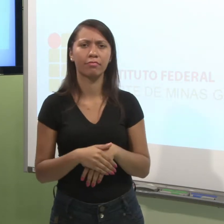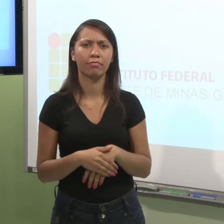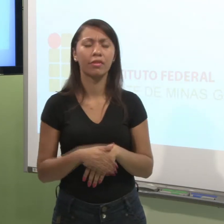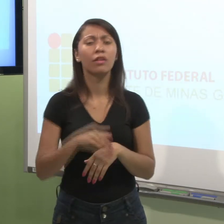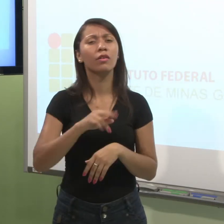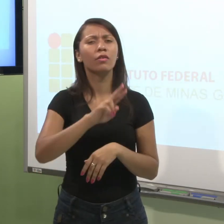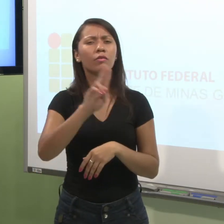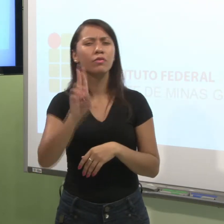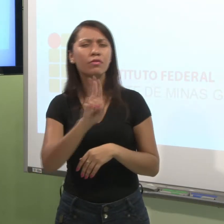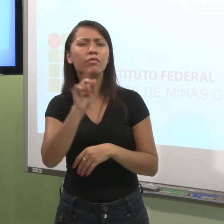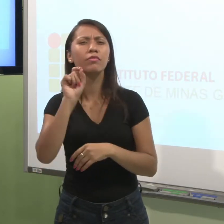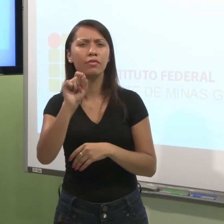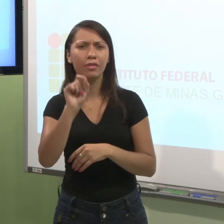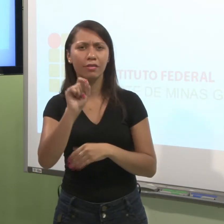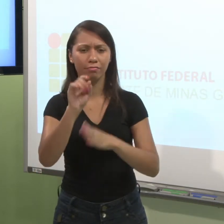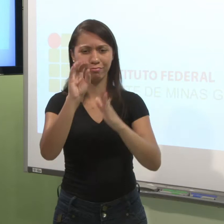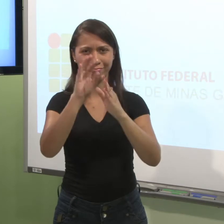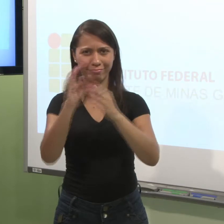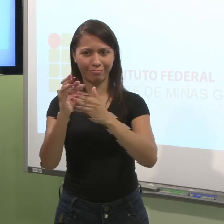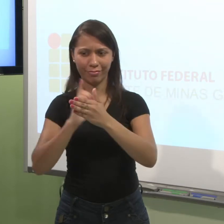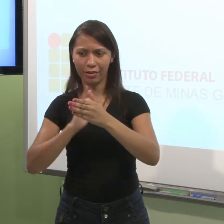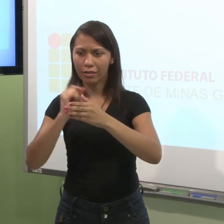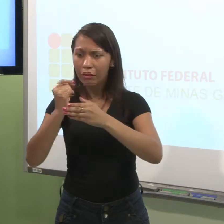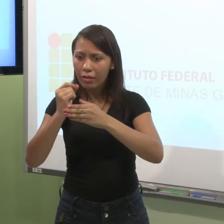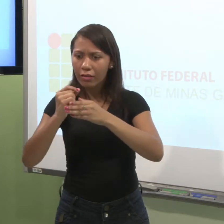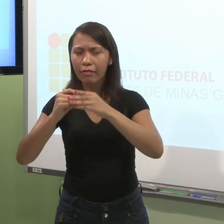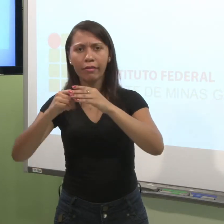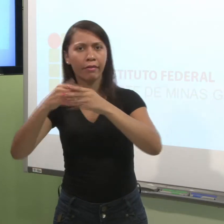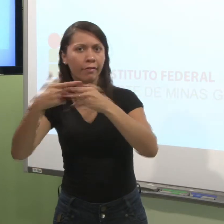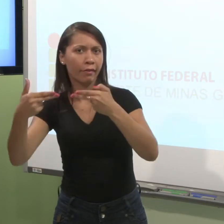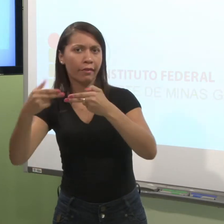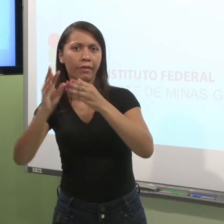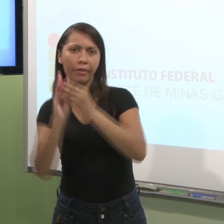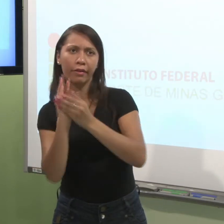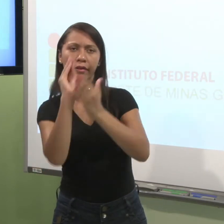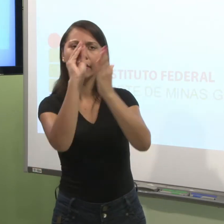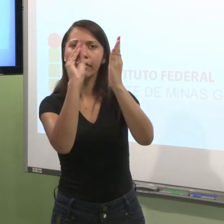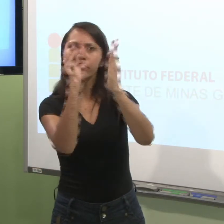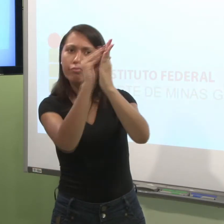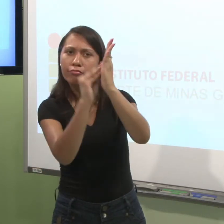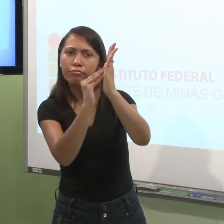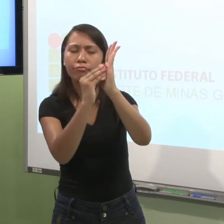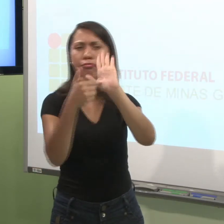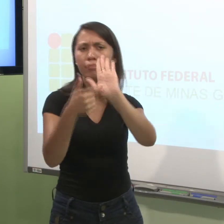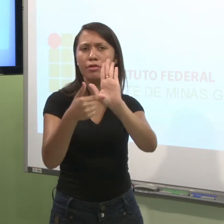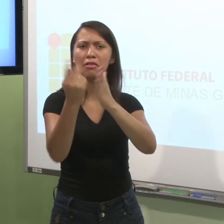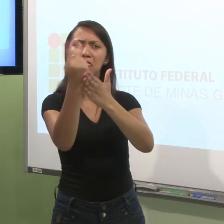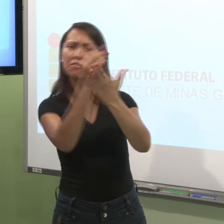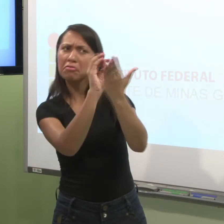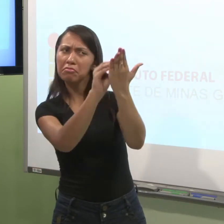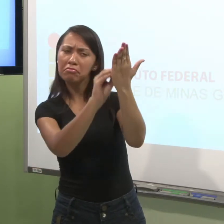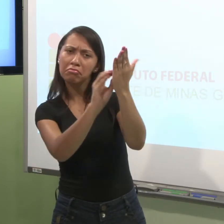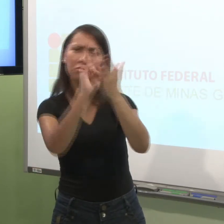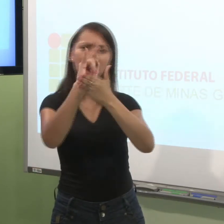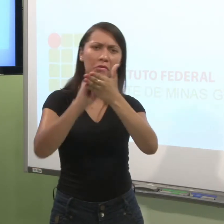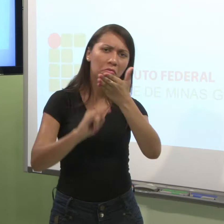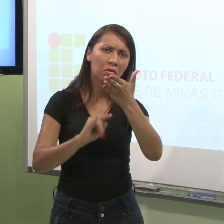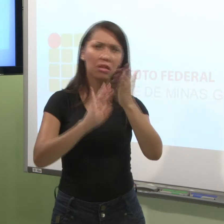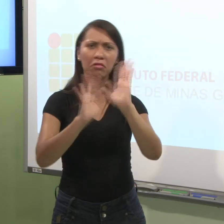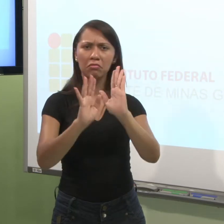se faz uso desses objetos não textuais para ilustrar o conteúdo do documento ou para dispor o texto